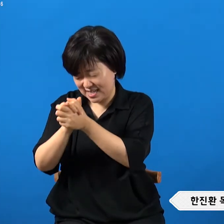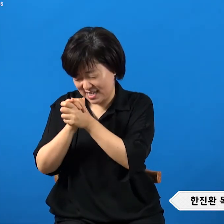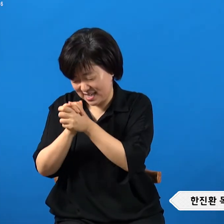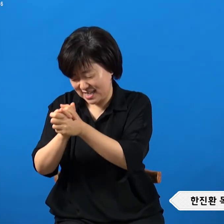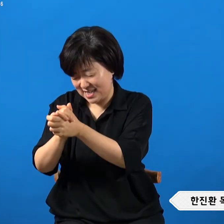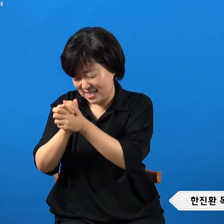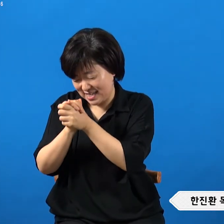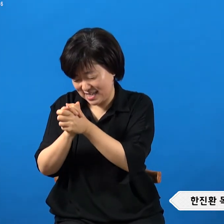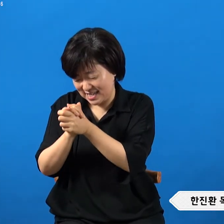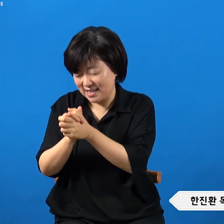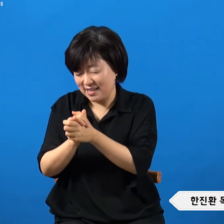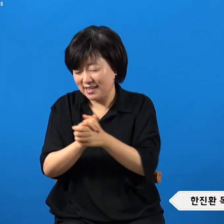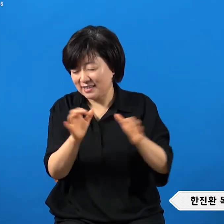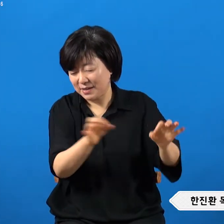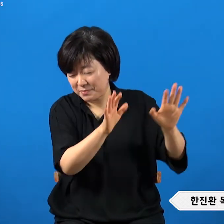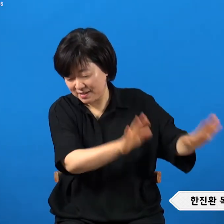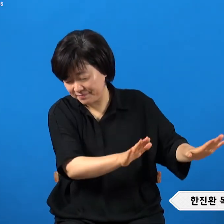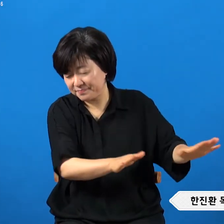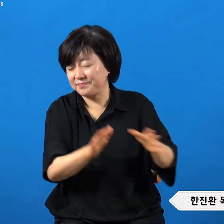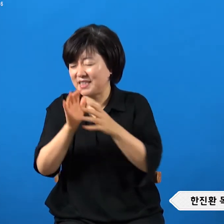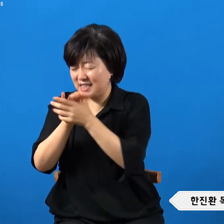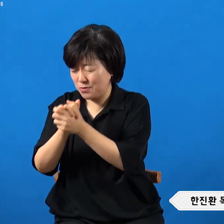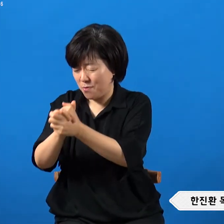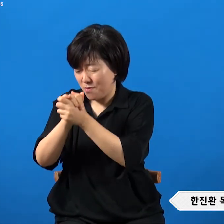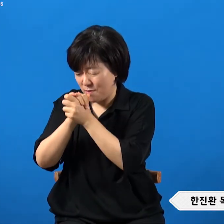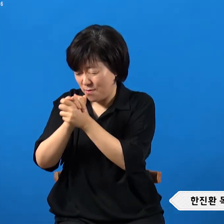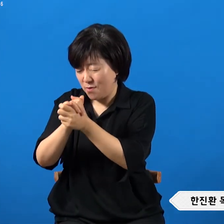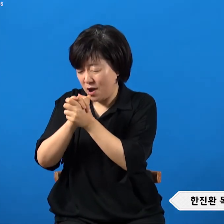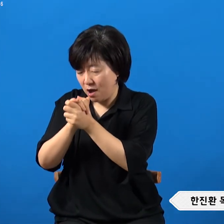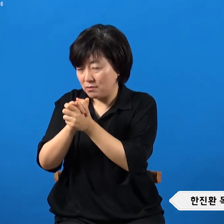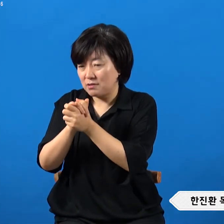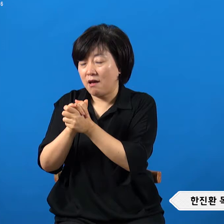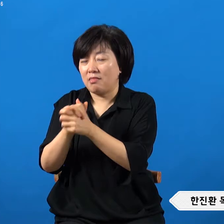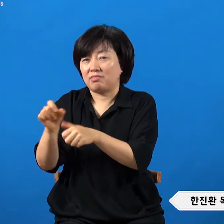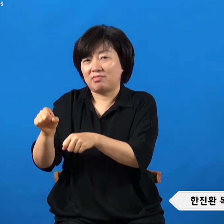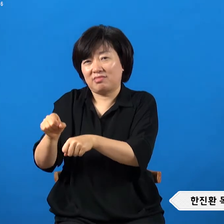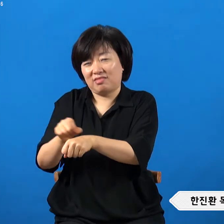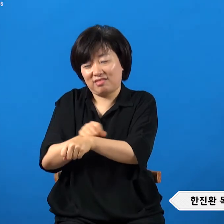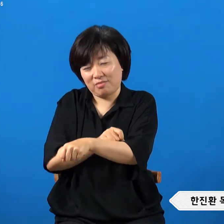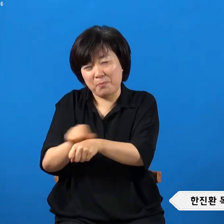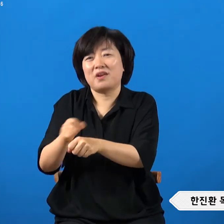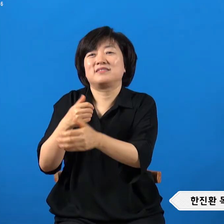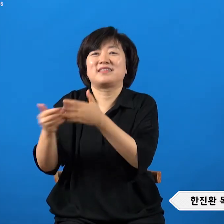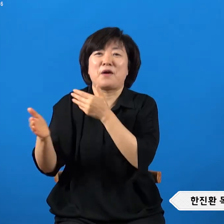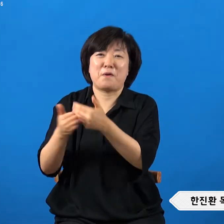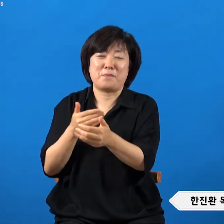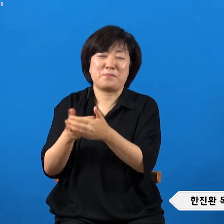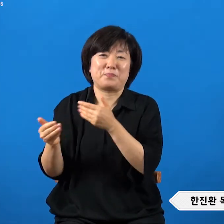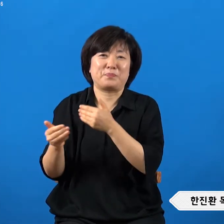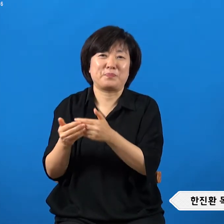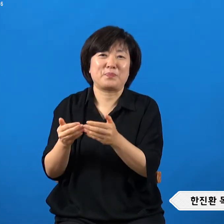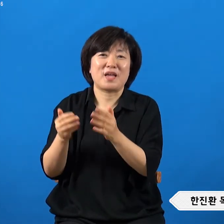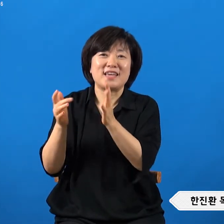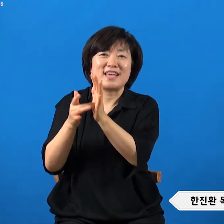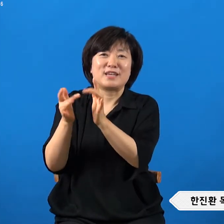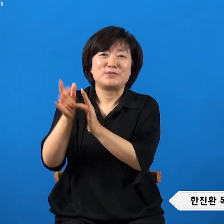시작합니다. 그날 그분은 특별한 체험을 했습니다. 그리스도의 사랑이 하늘에